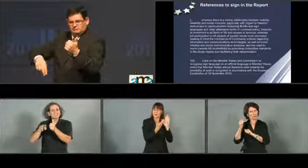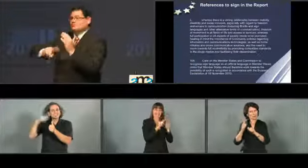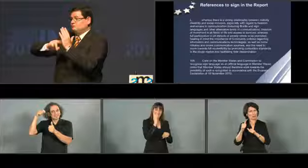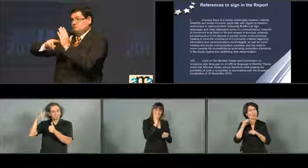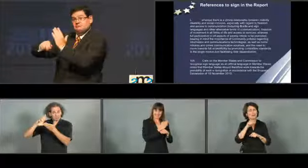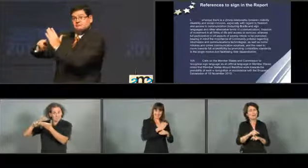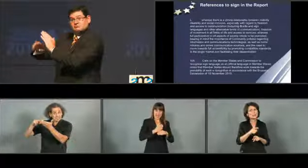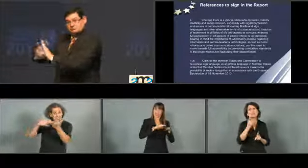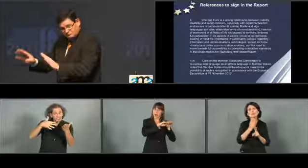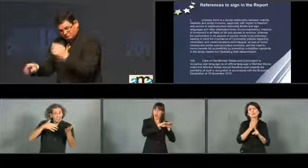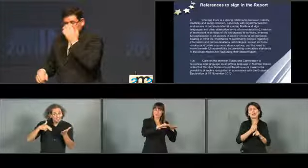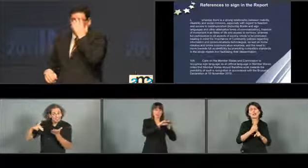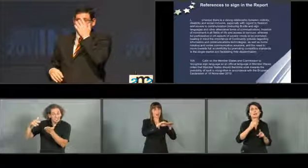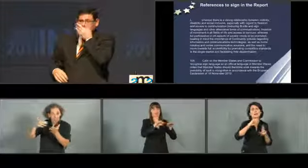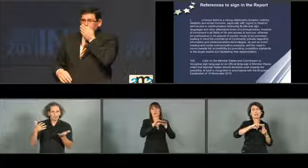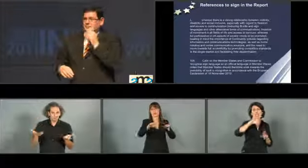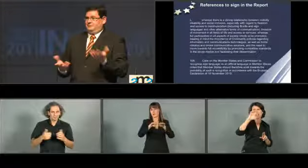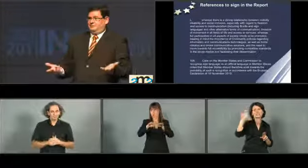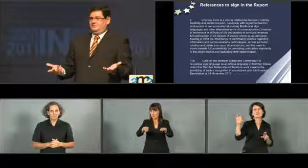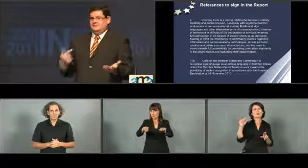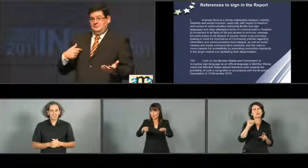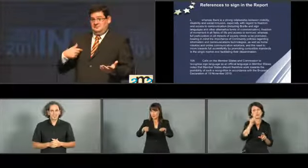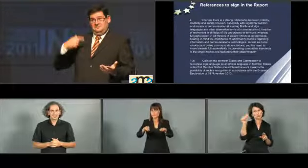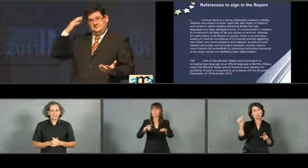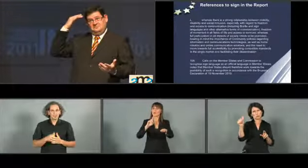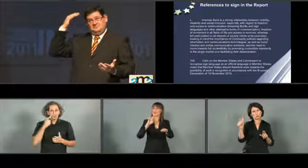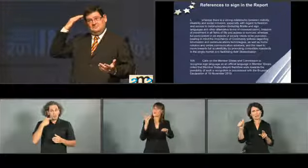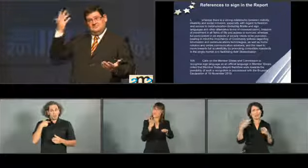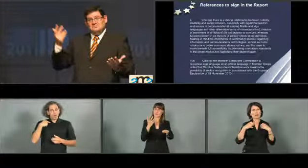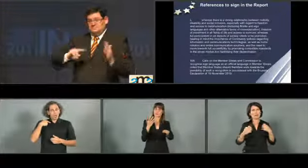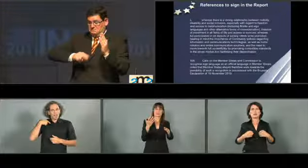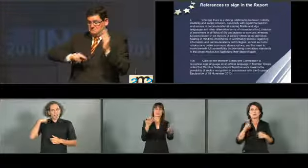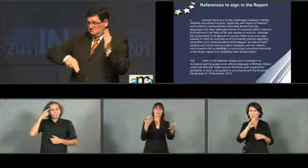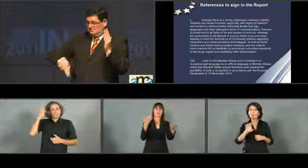que ce soit représenté par chaque association des pays membres.